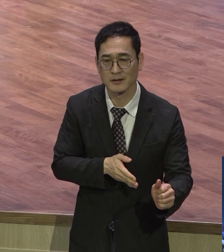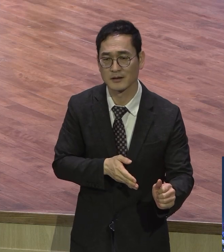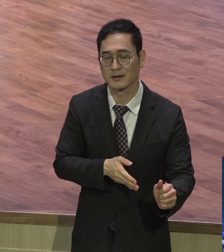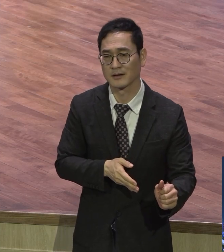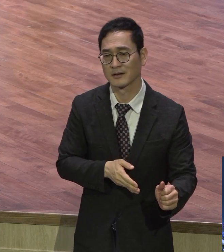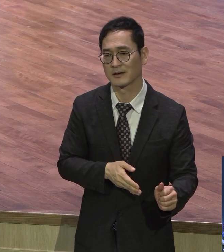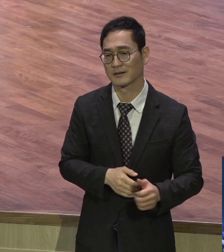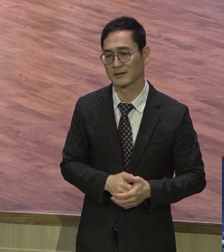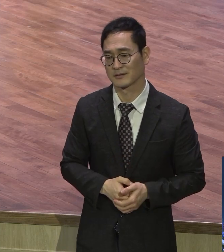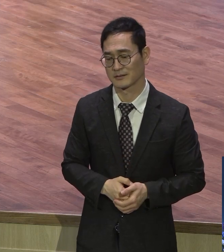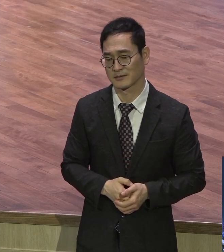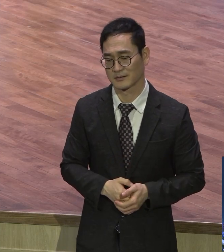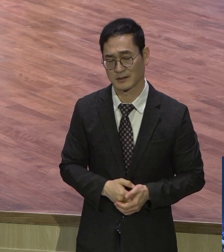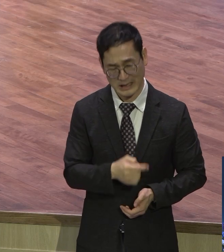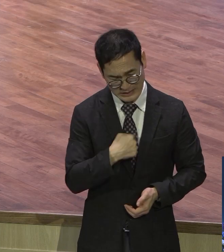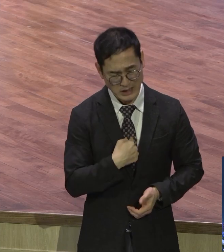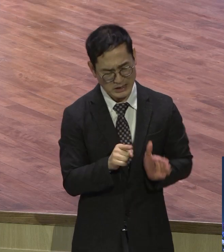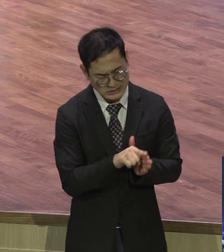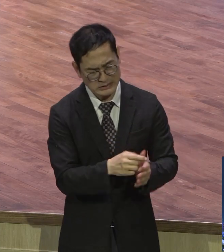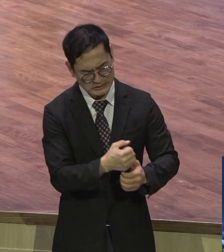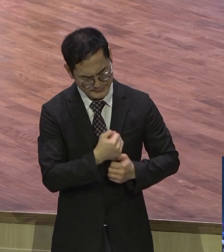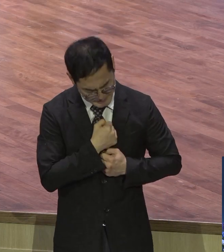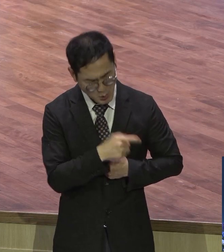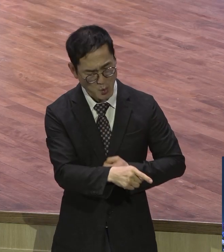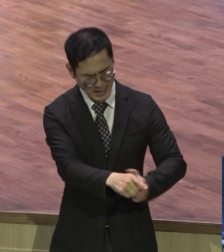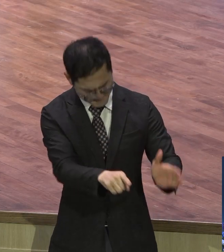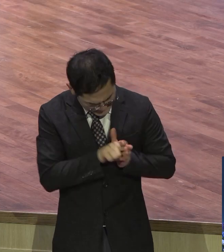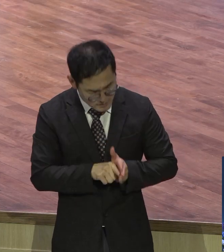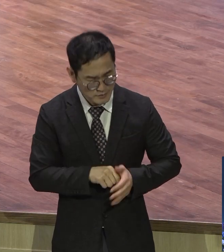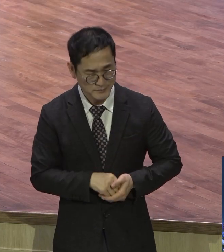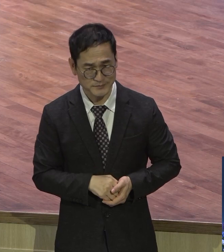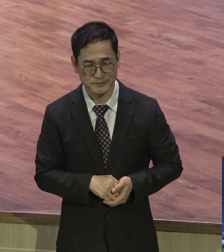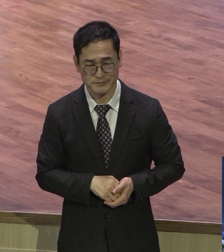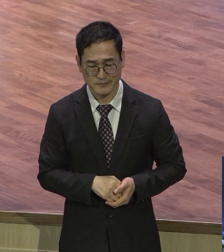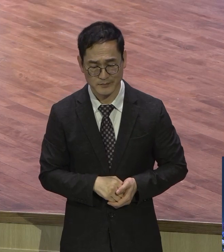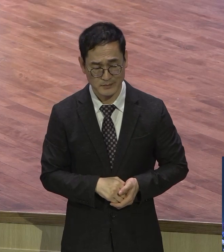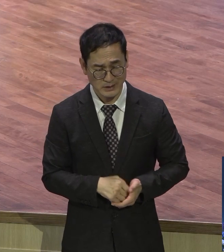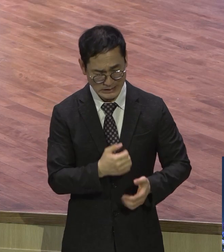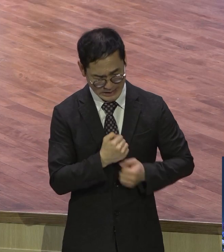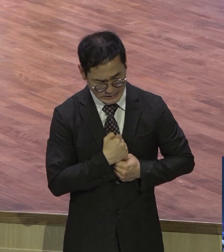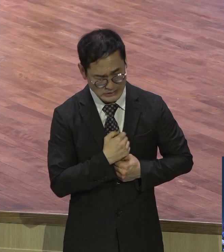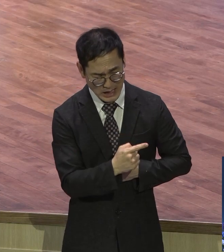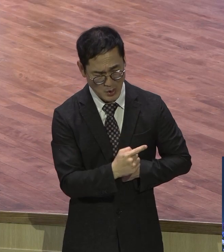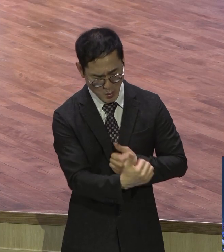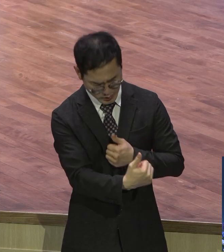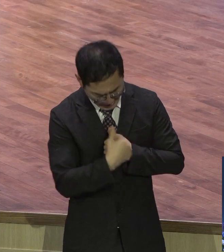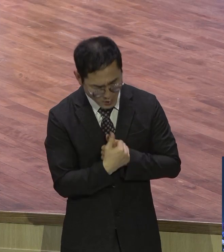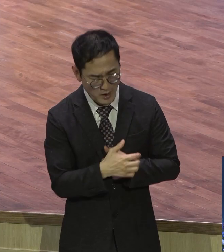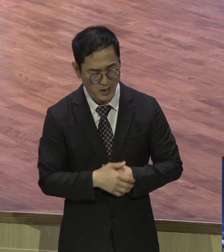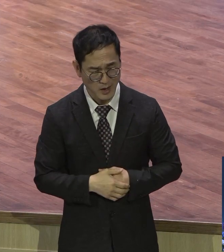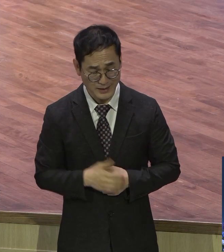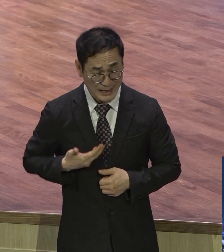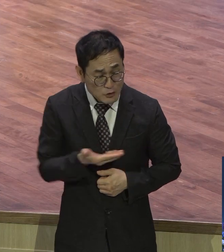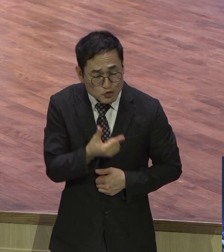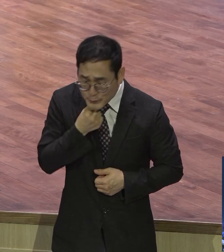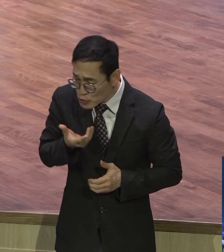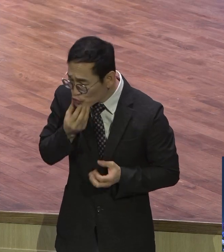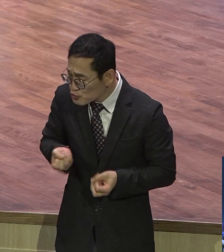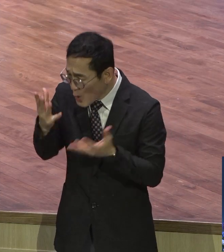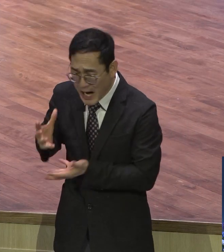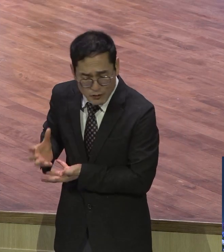나에게 기도해 봐라 나를 좀 신뢰해라 나를 의지해라 내가 너에게 주고 싶은 이